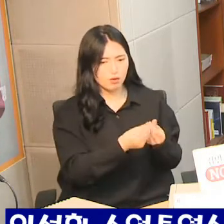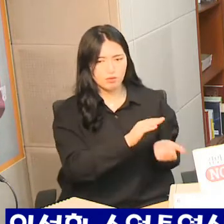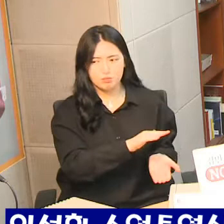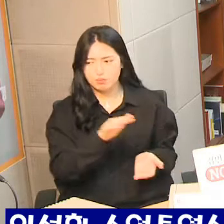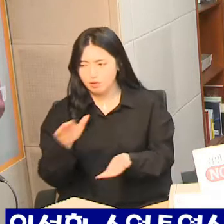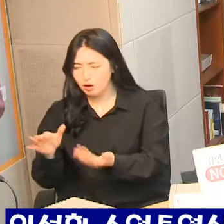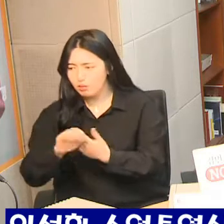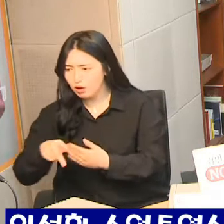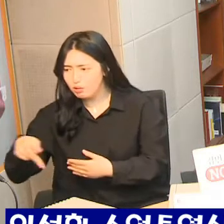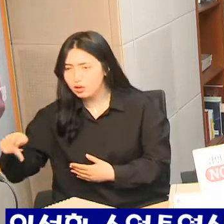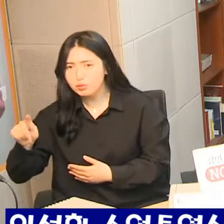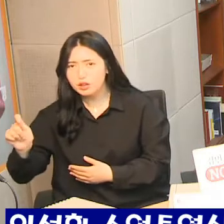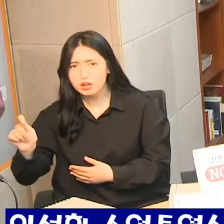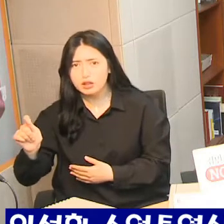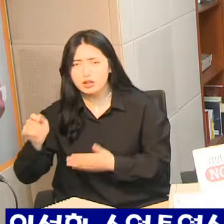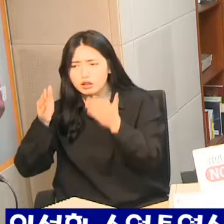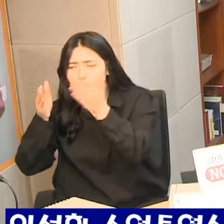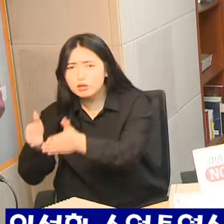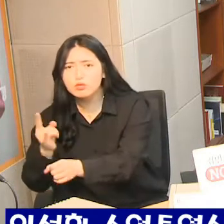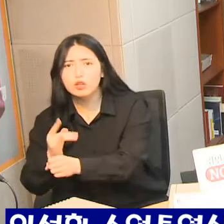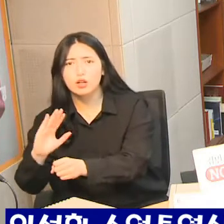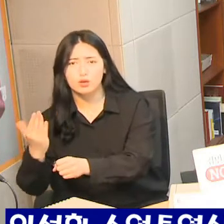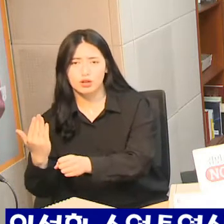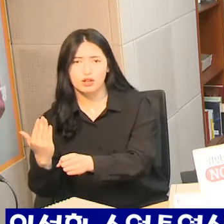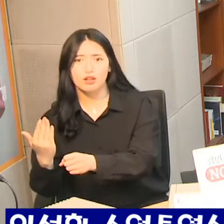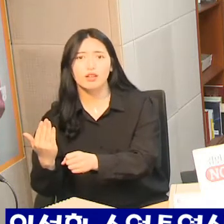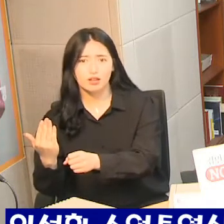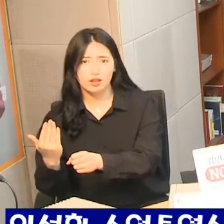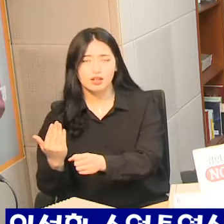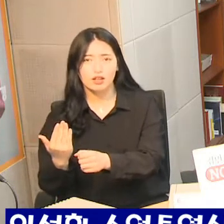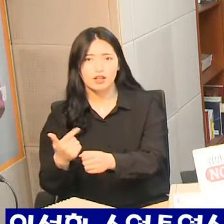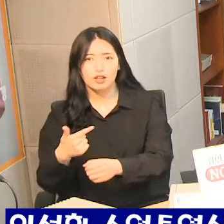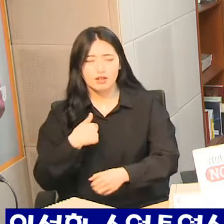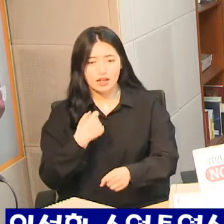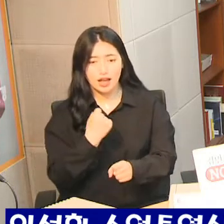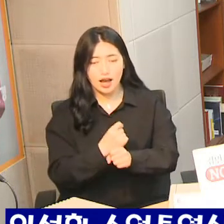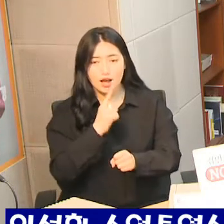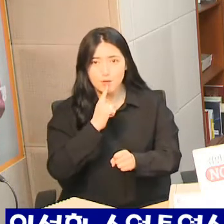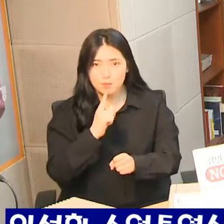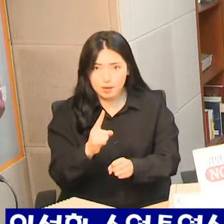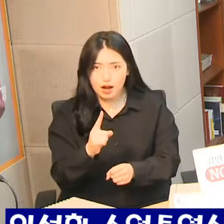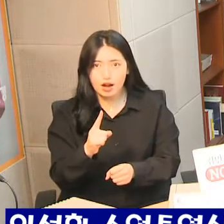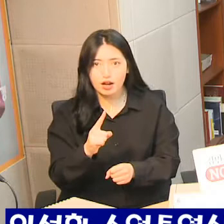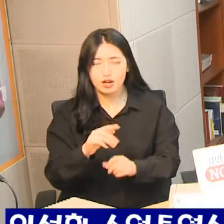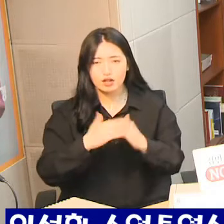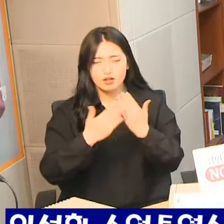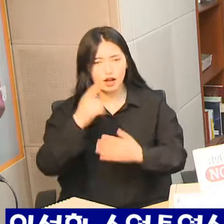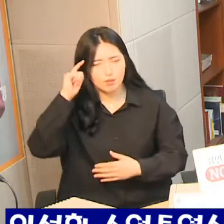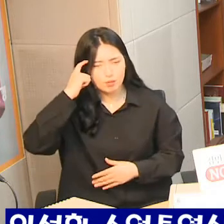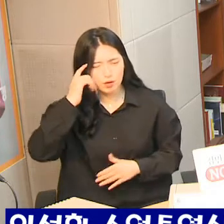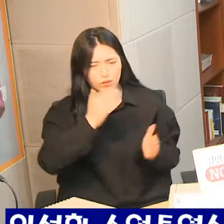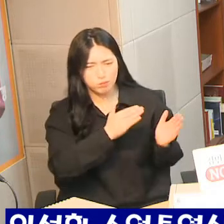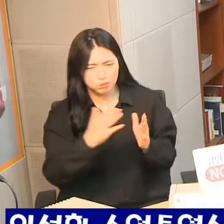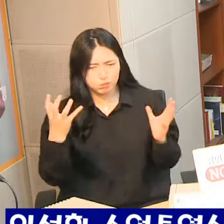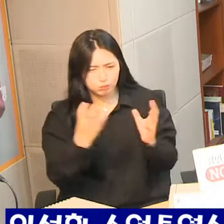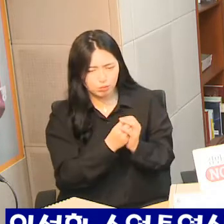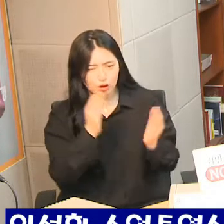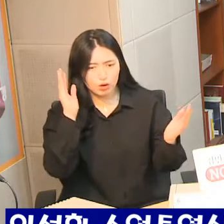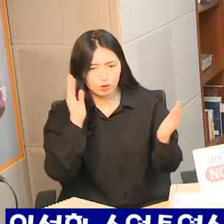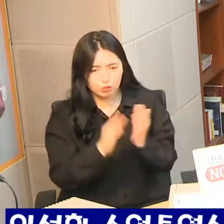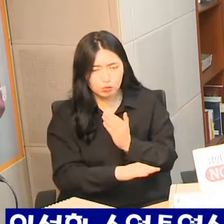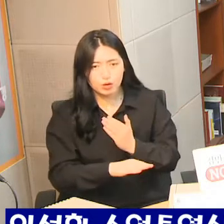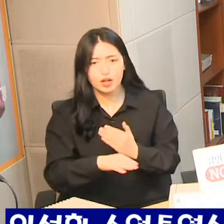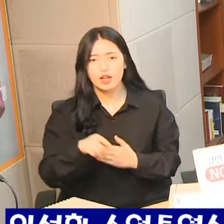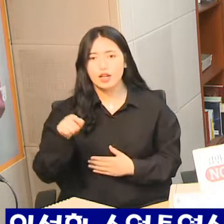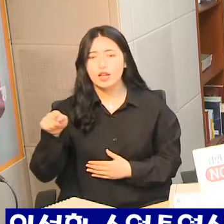파워포인트에 의존을 할 수밖에 없어요. 그렇죠. 그것만 보게 돼요. 네. 네. 내가 할 말을 머릿속으로 다 그린 다음에 그거에 대한